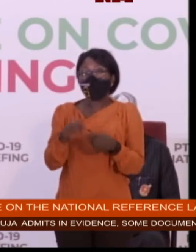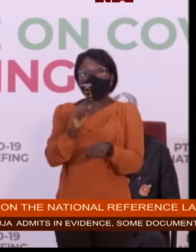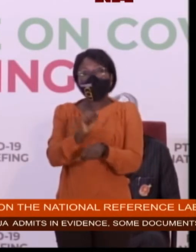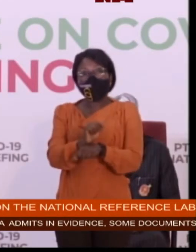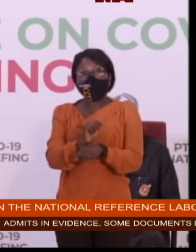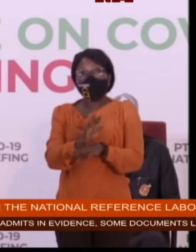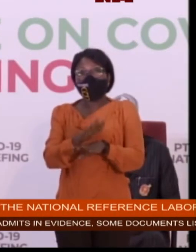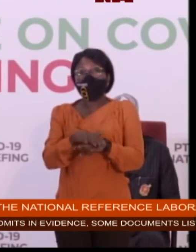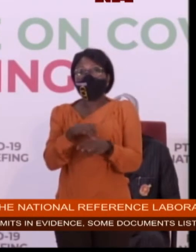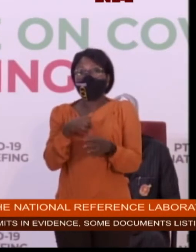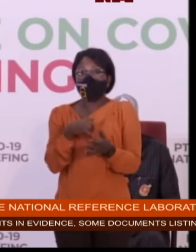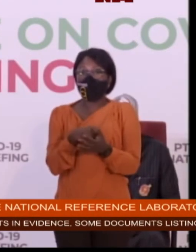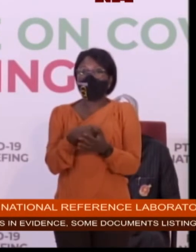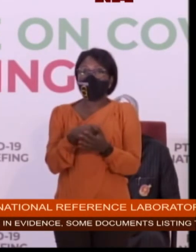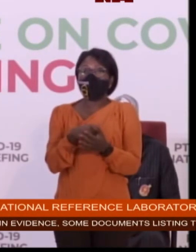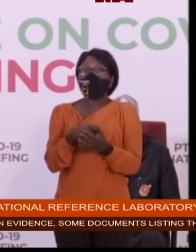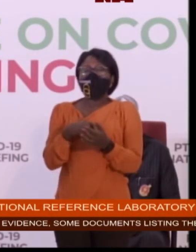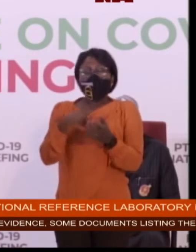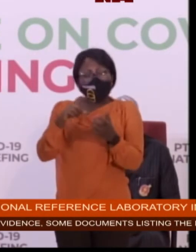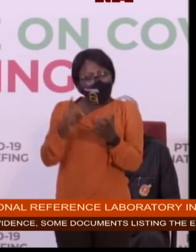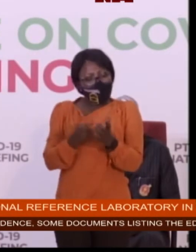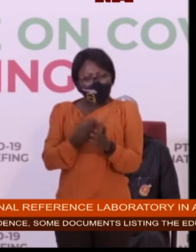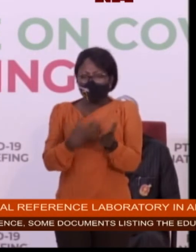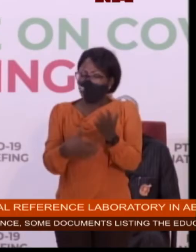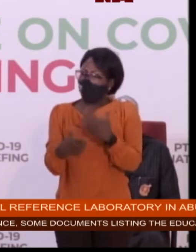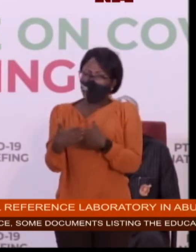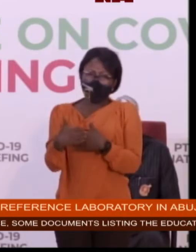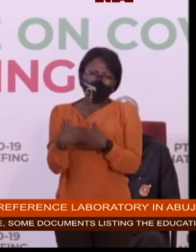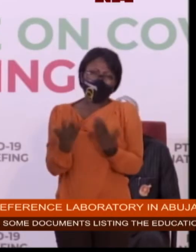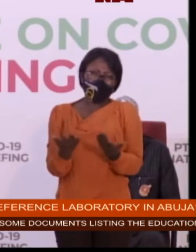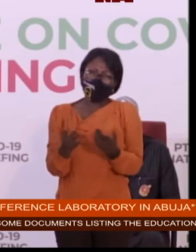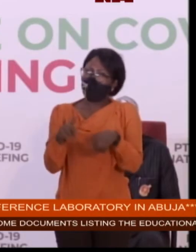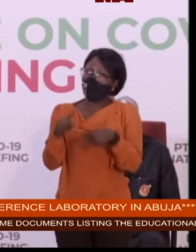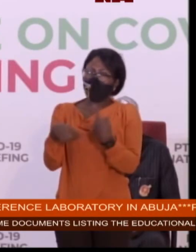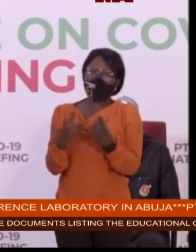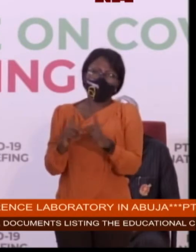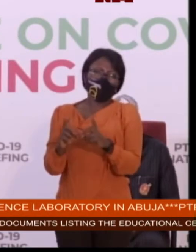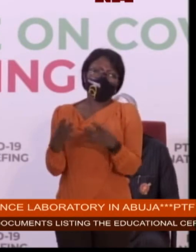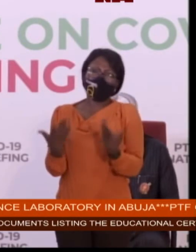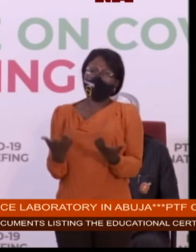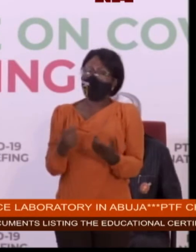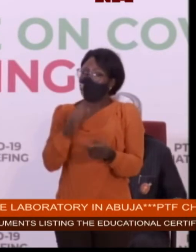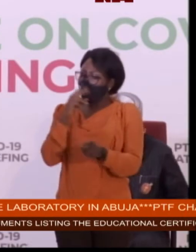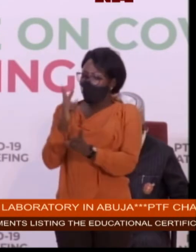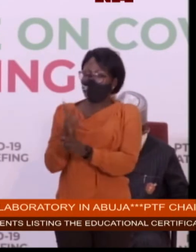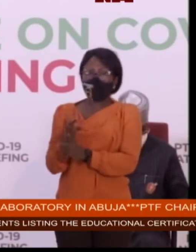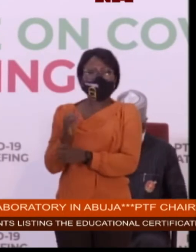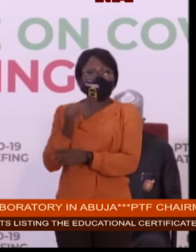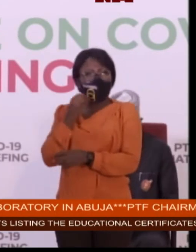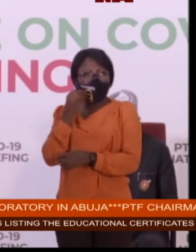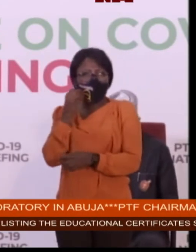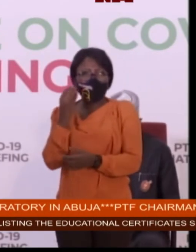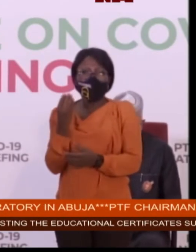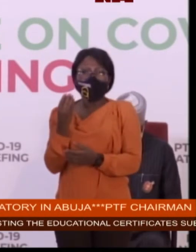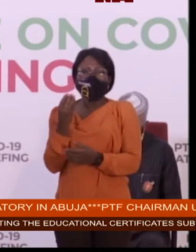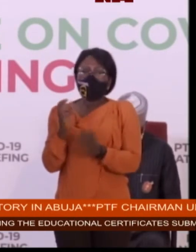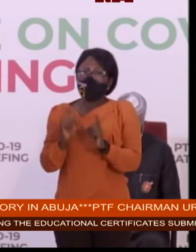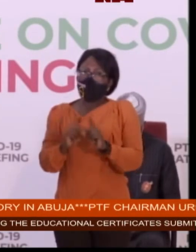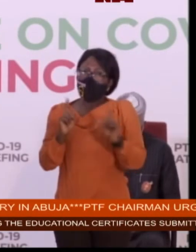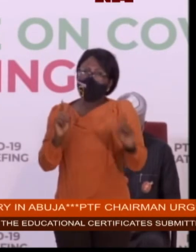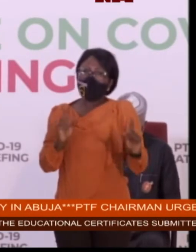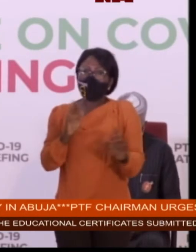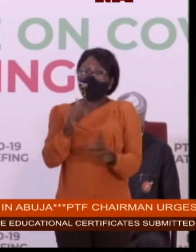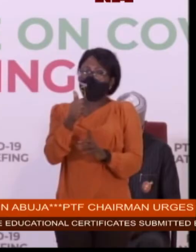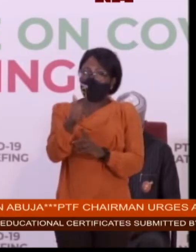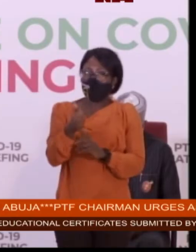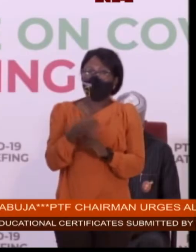shi sai ka jawo shi ka bar shi a gemu ko ka kawo shi wuya ba a'a garkuwan fuska aka ce ko takunkumi